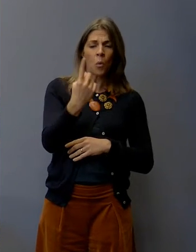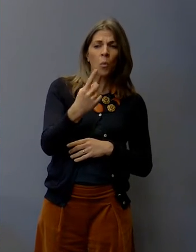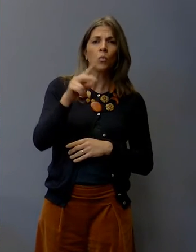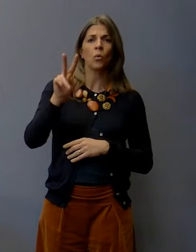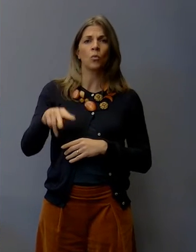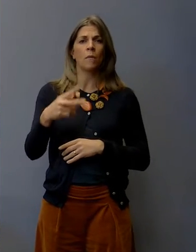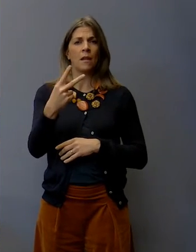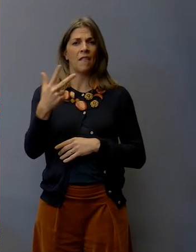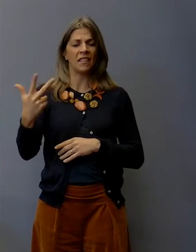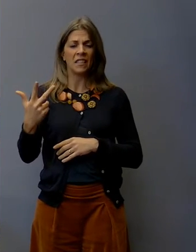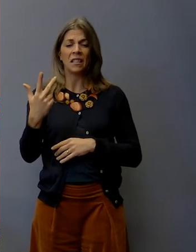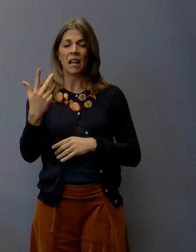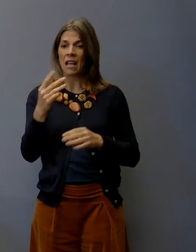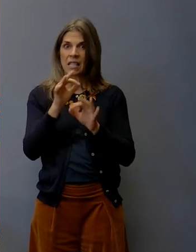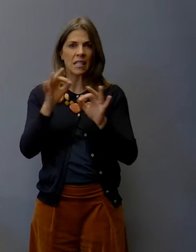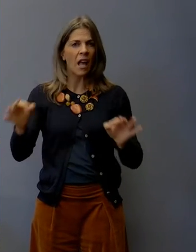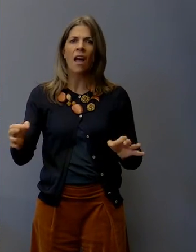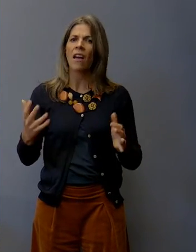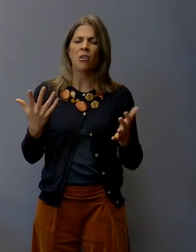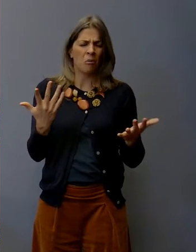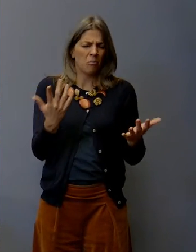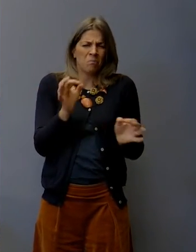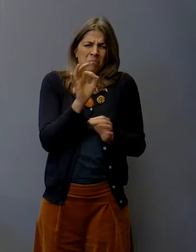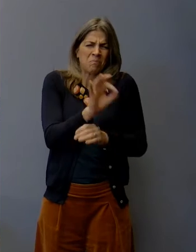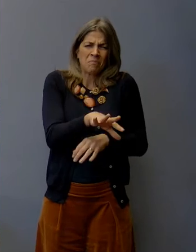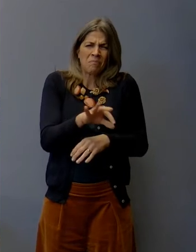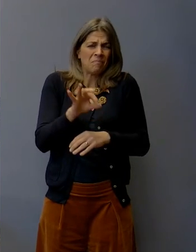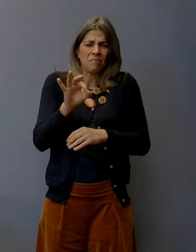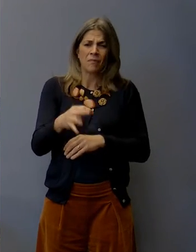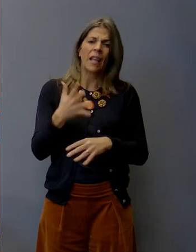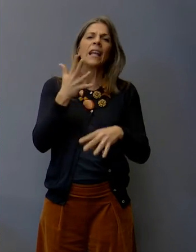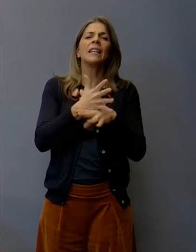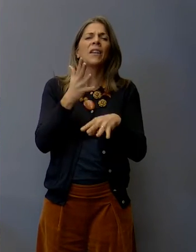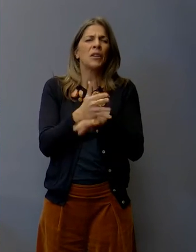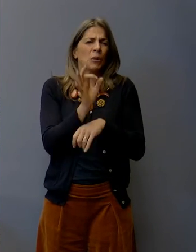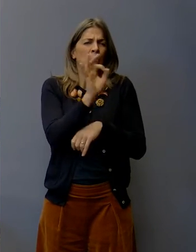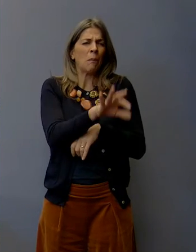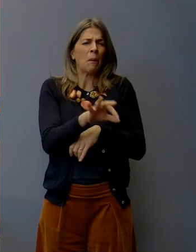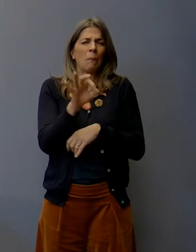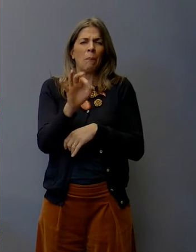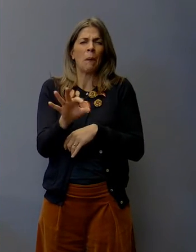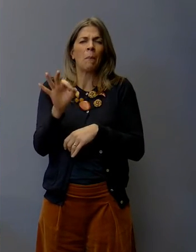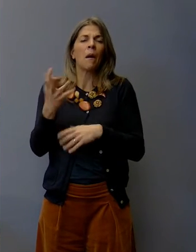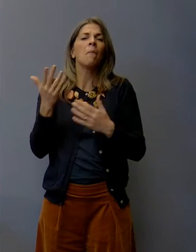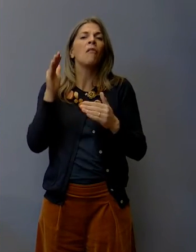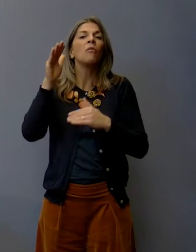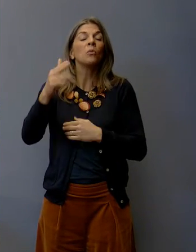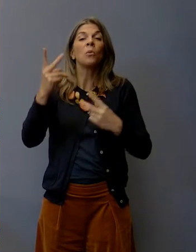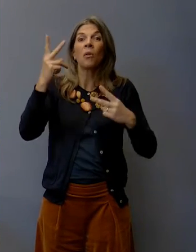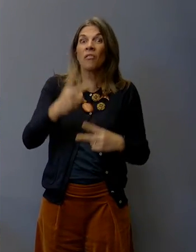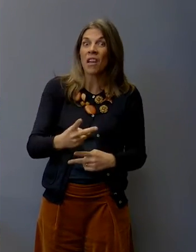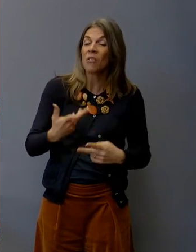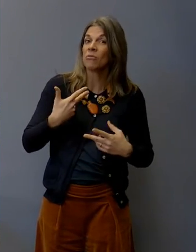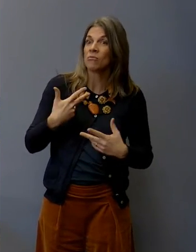e tre nel 2020 33 nel 2002 ci saranno queste questi interventi nei municipi non lo sappiamo ma